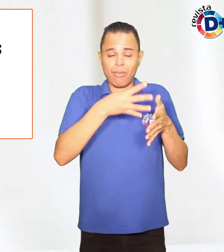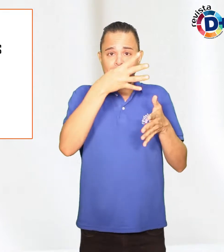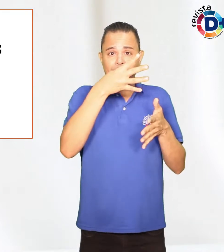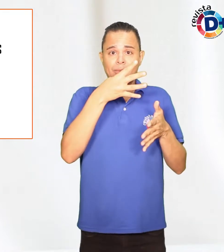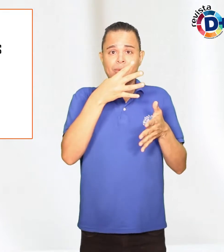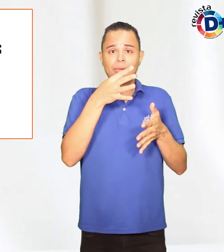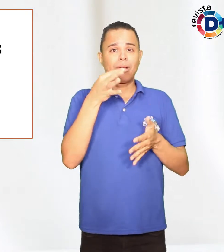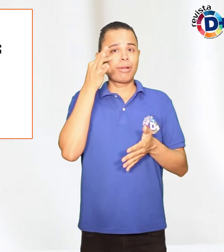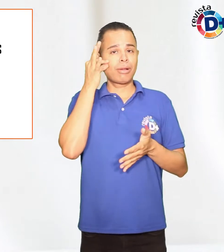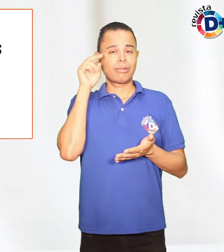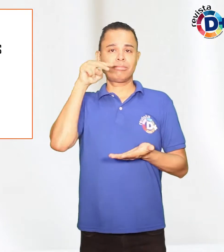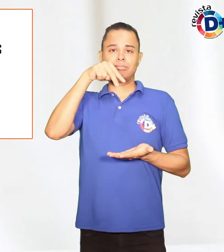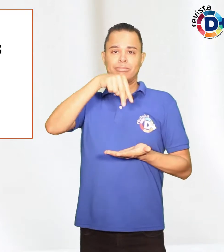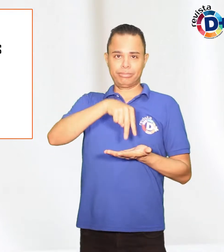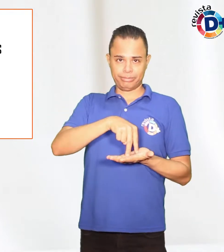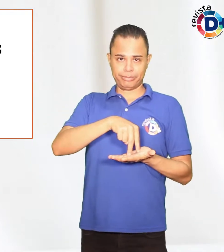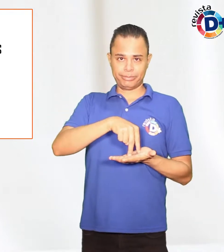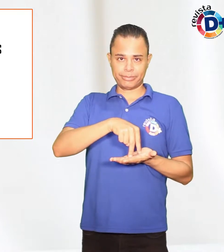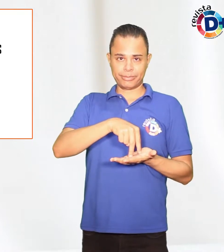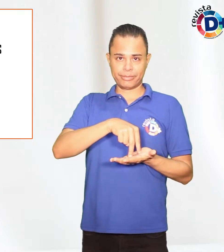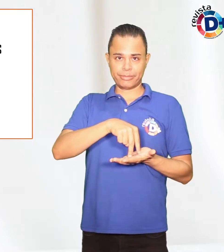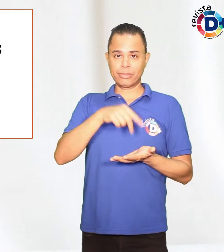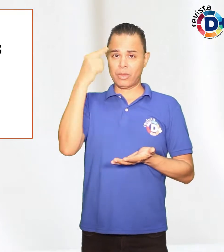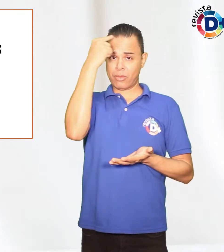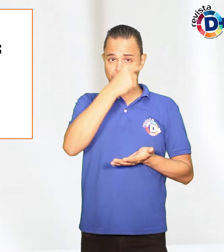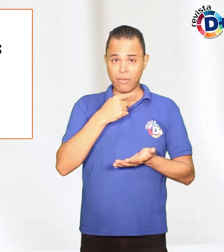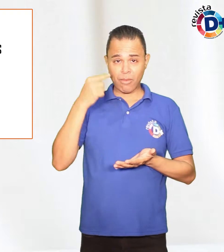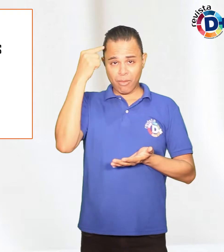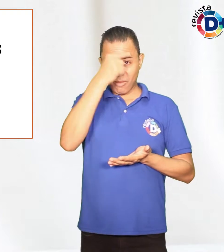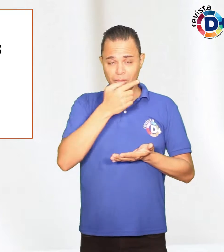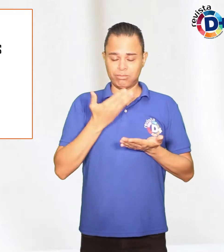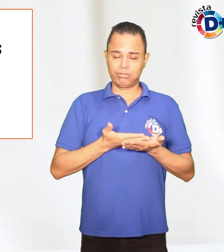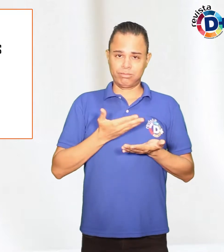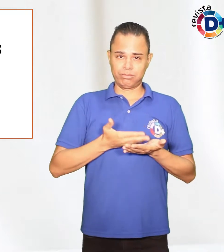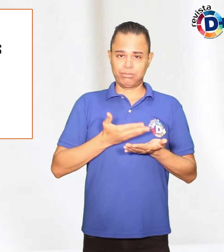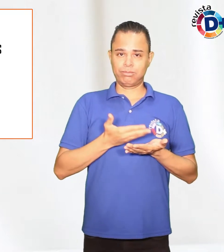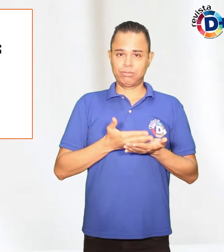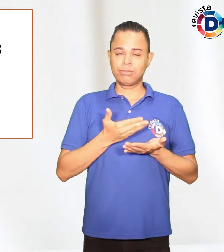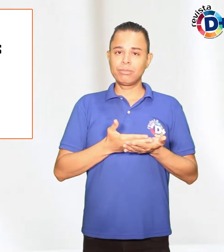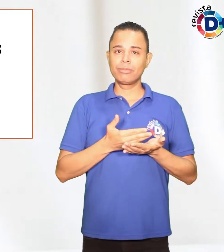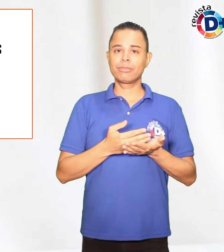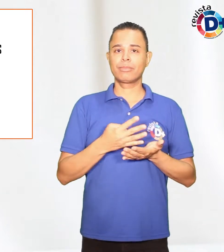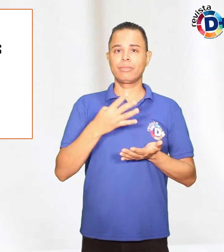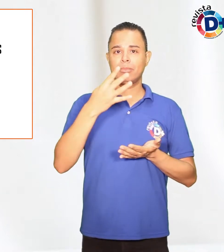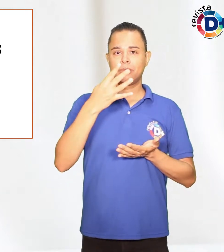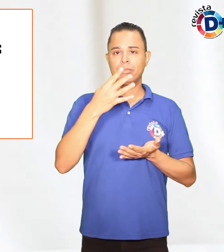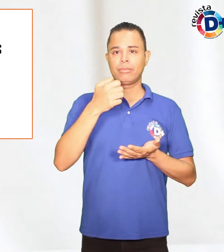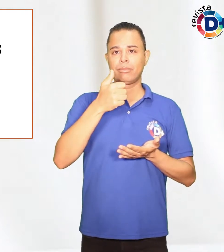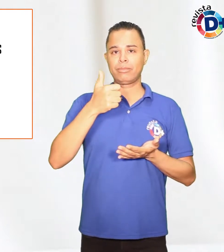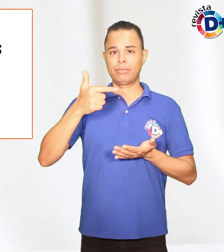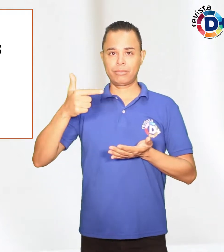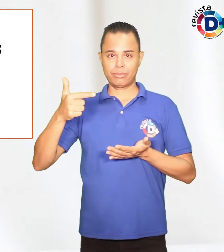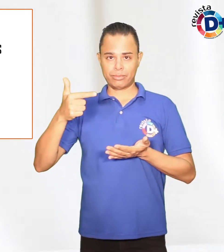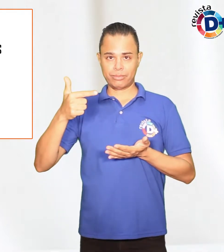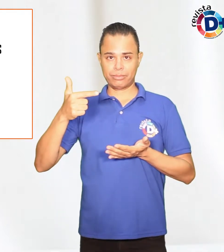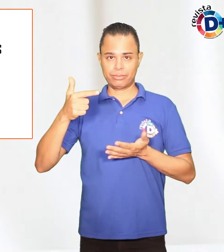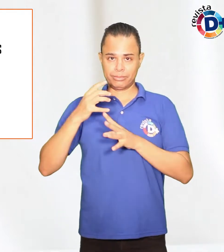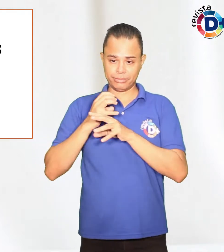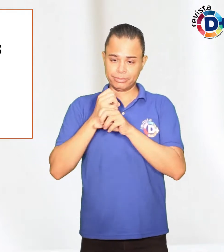presenciais ao todo o aluno dedicar a 412 horas ao curso